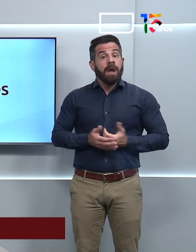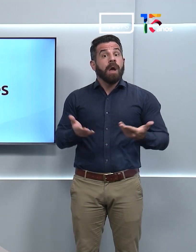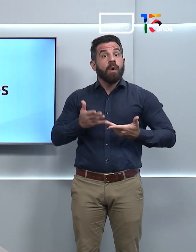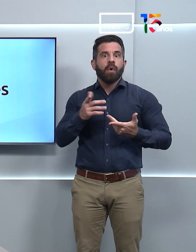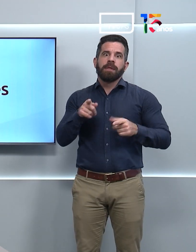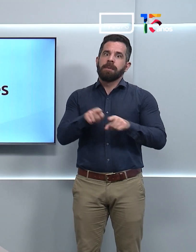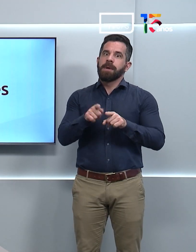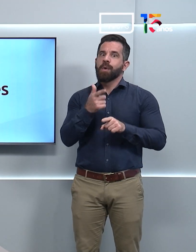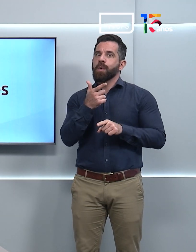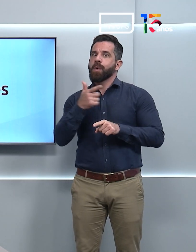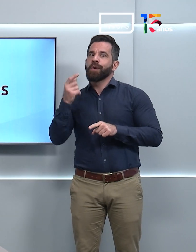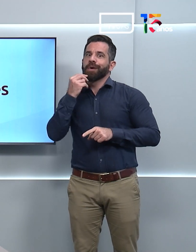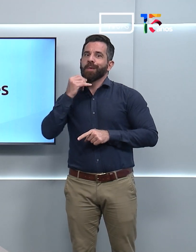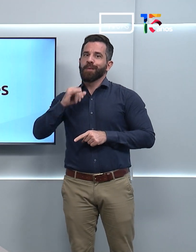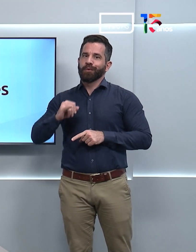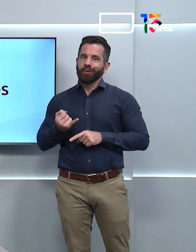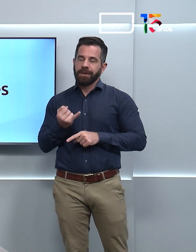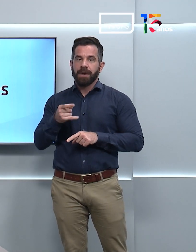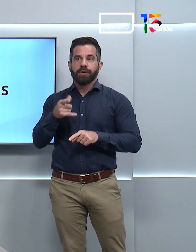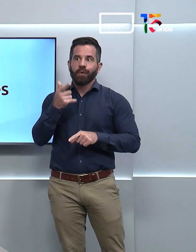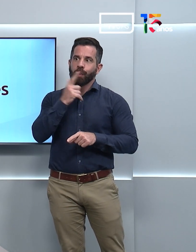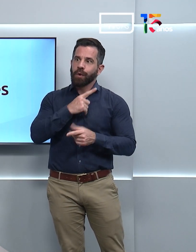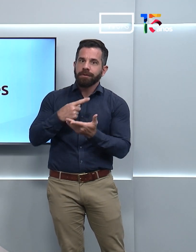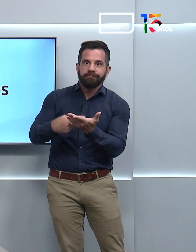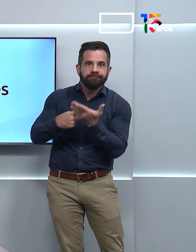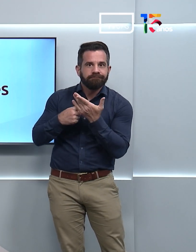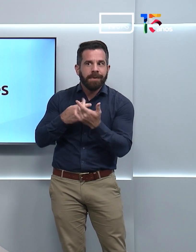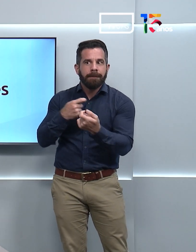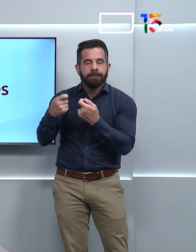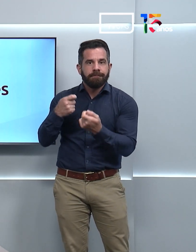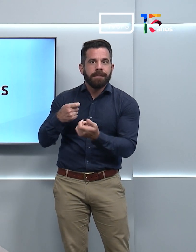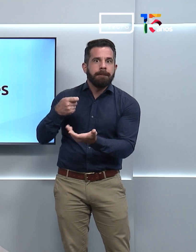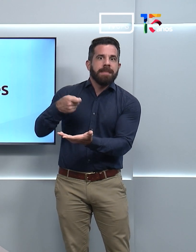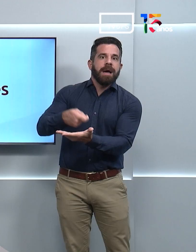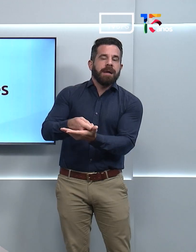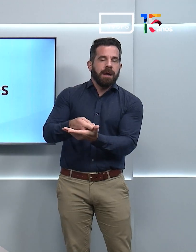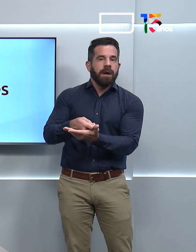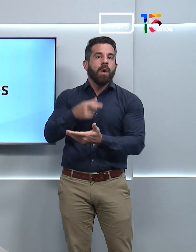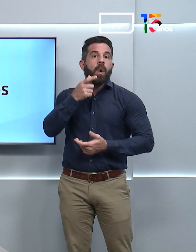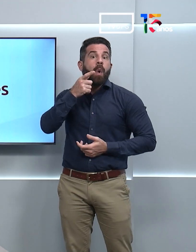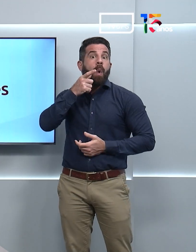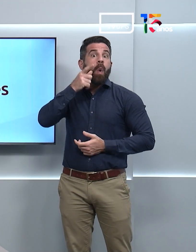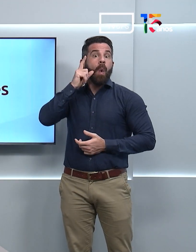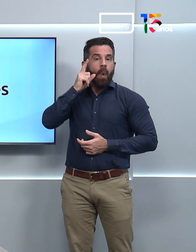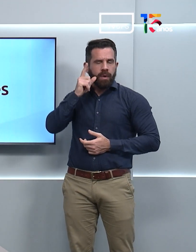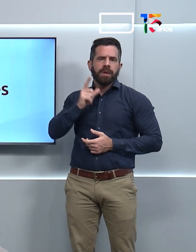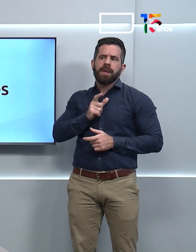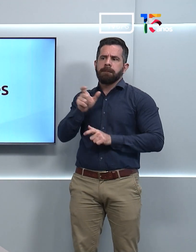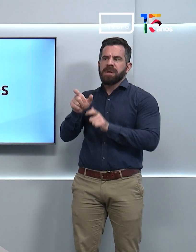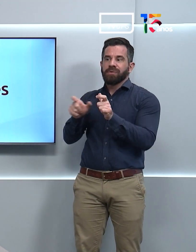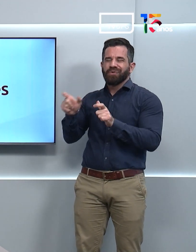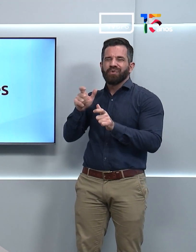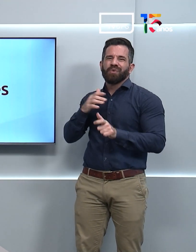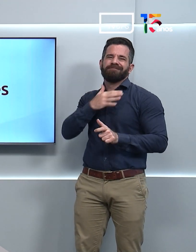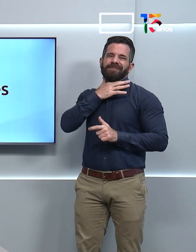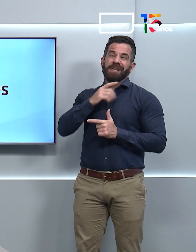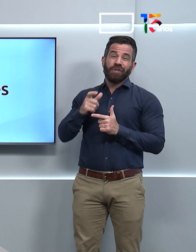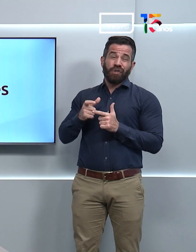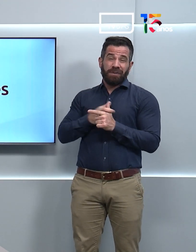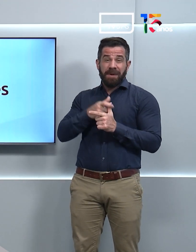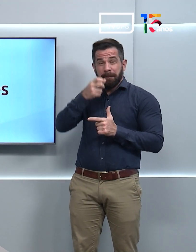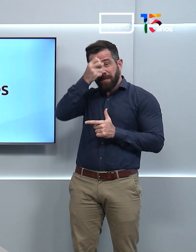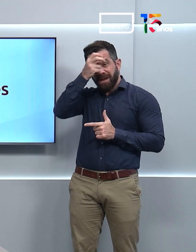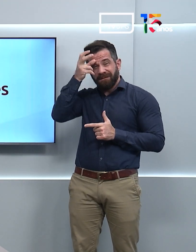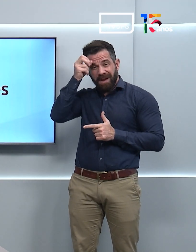de renegociação, viu? Para você terminar aí o ano sem dívidas. Desde ontem, os contribuintes com dívidas com a Prefeitura de Goiânia